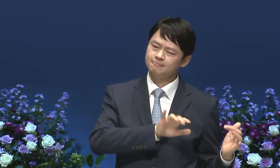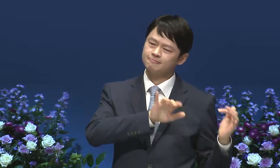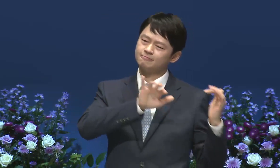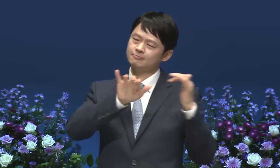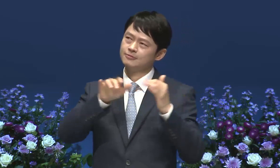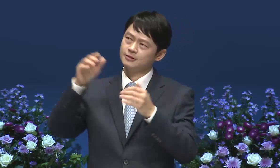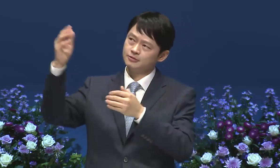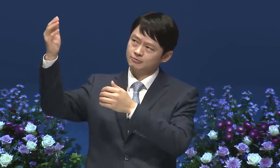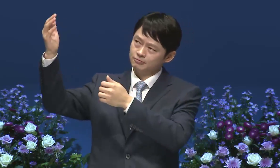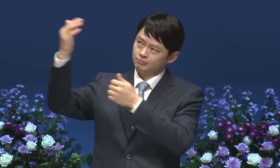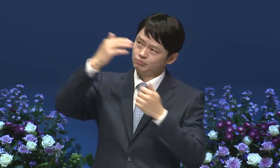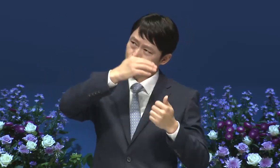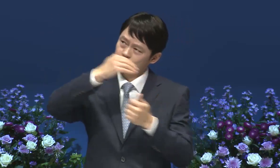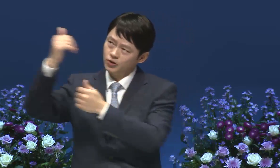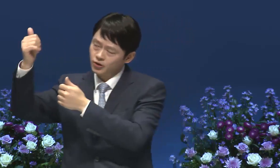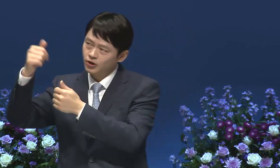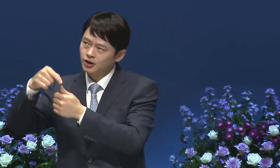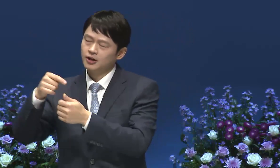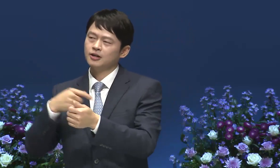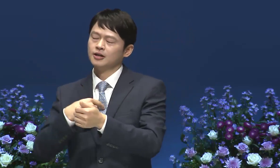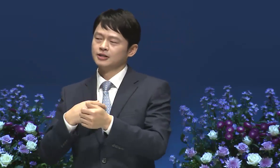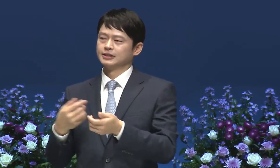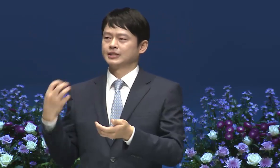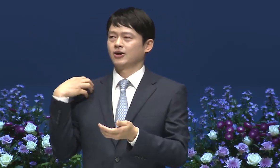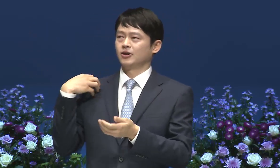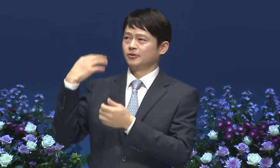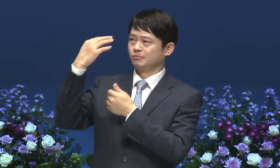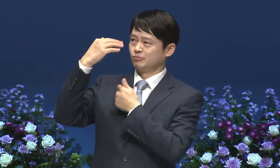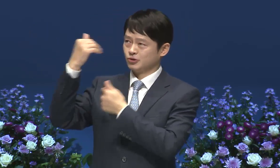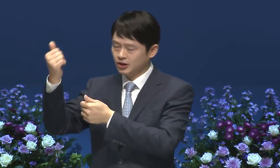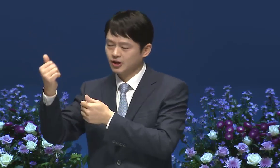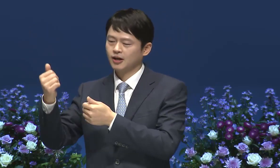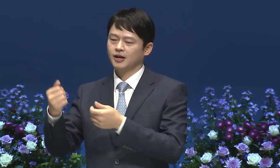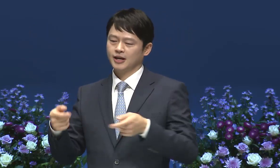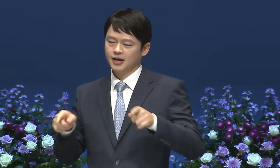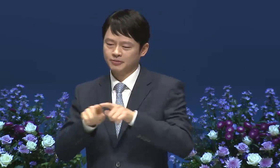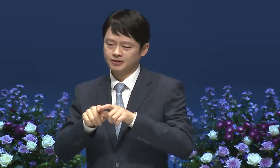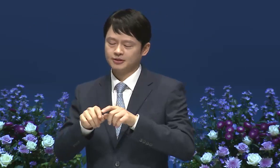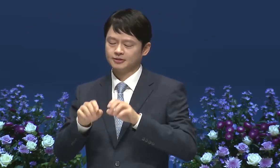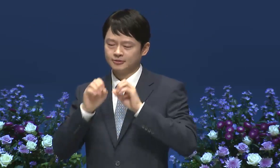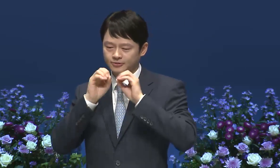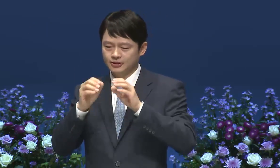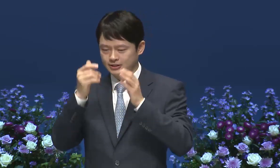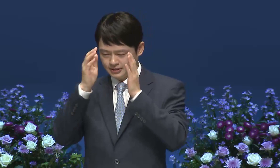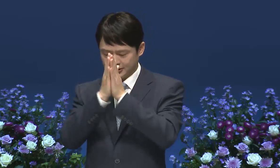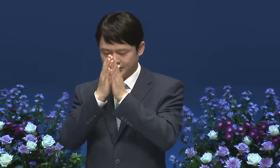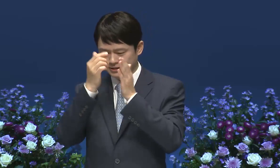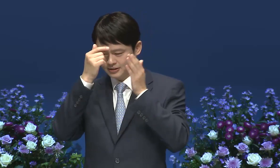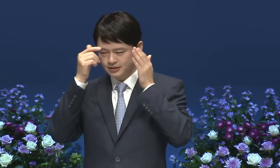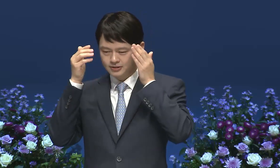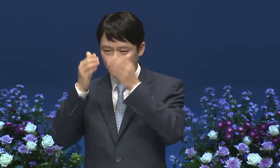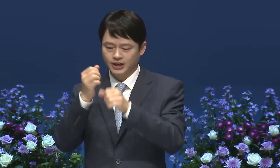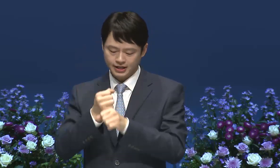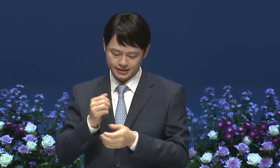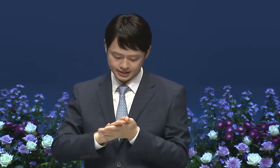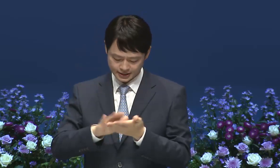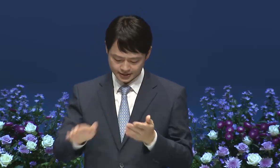제자들이 세워지고 또 그 제자들이 하나님이 부르신 그 현장 속으로 그리고 하나님이 저를 부르신 그 현장 속으로